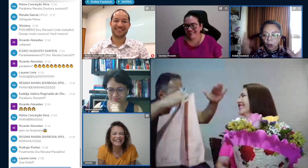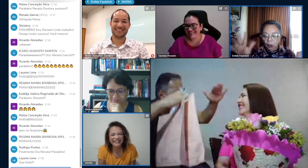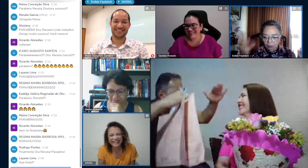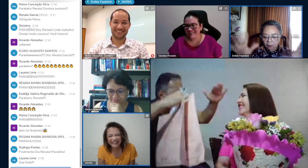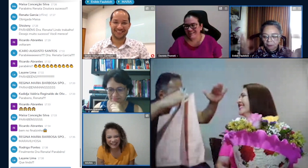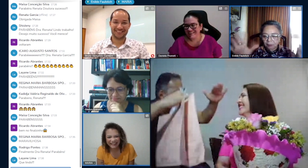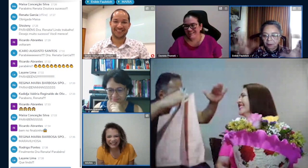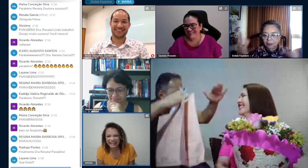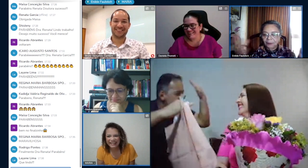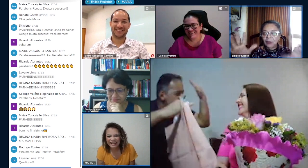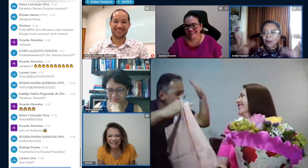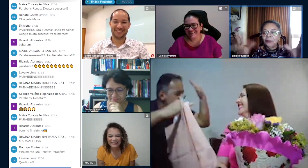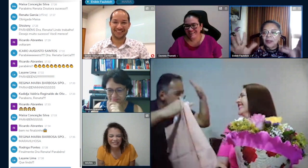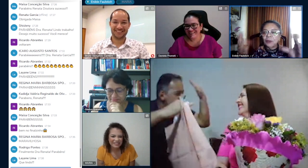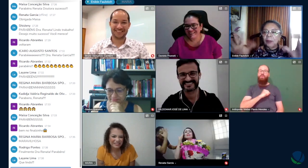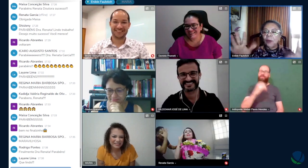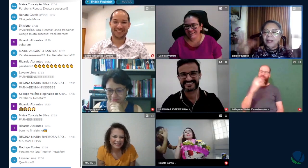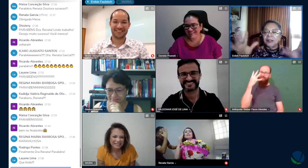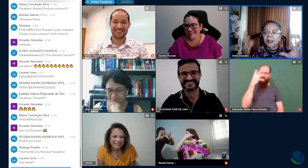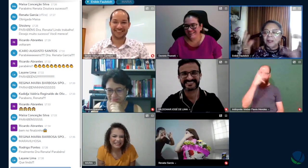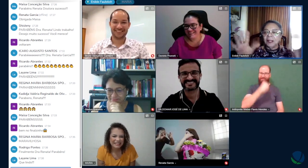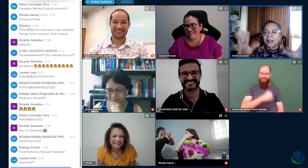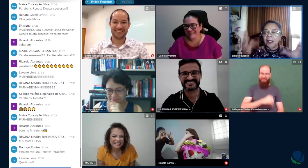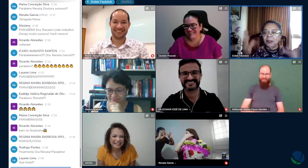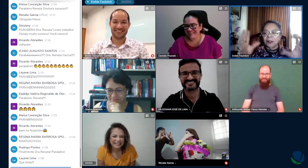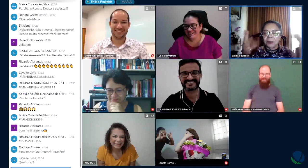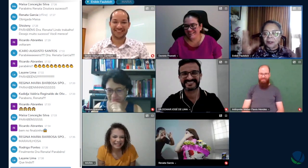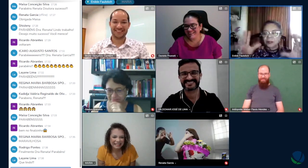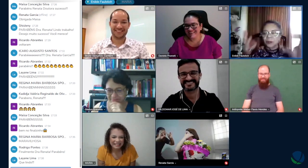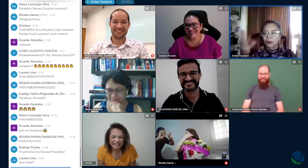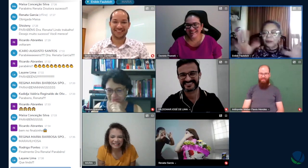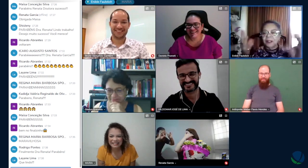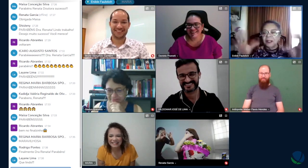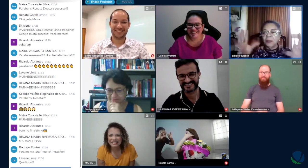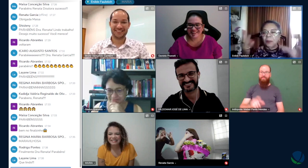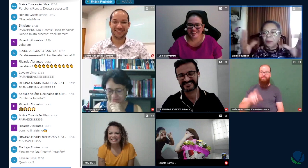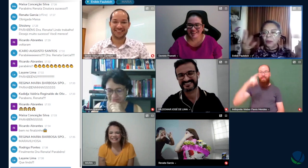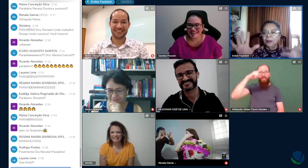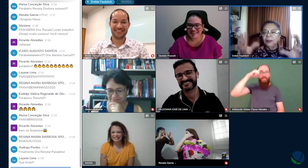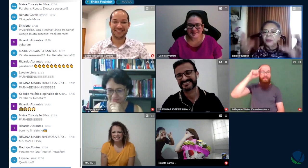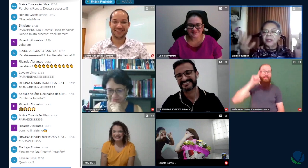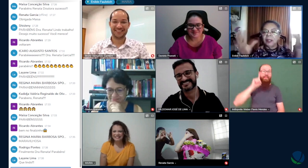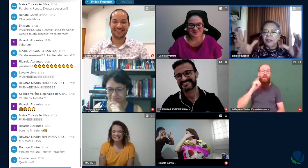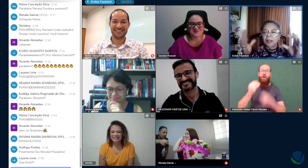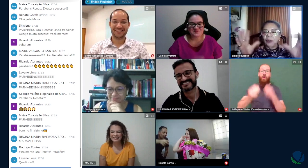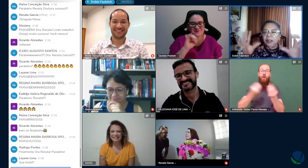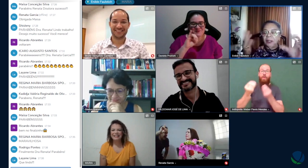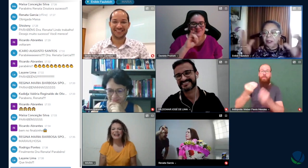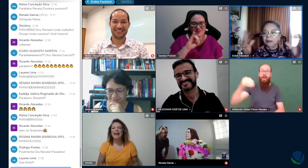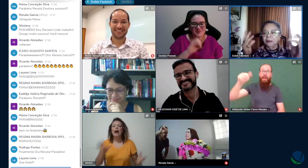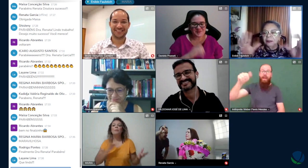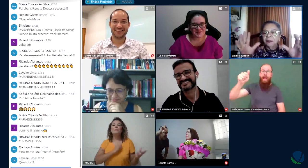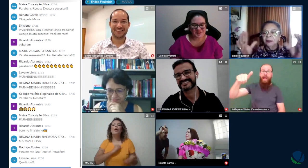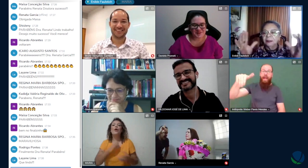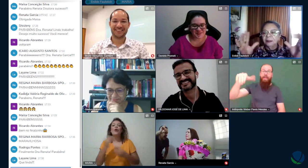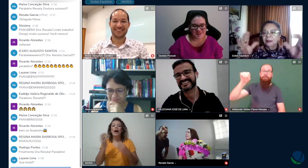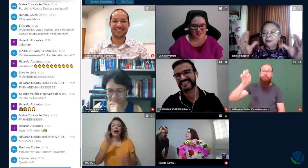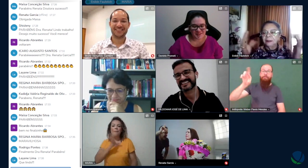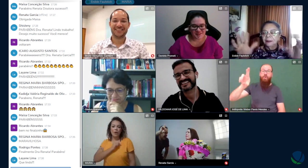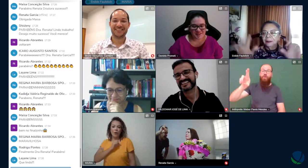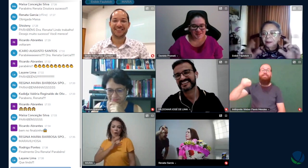amor. Faz o amor aí, Daniela, de surdo. Faz aí o amor. Sinal de amor, Daniela.